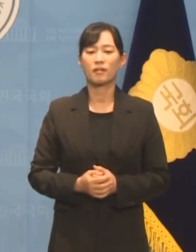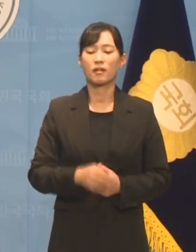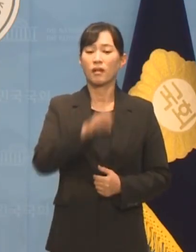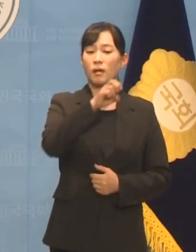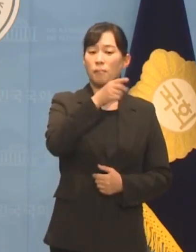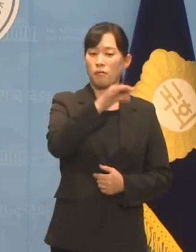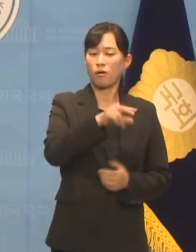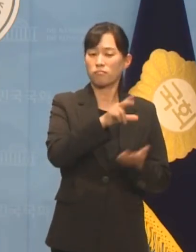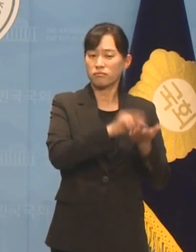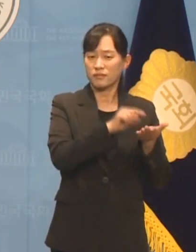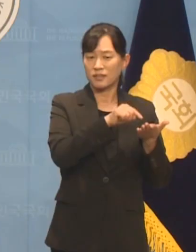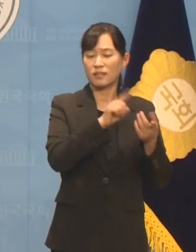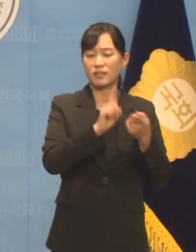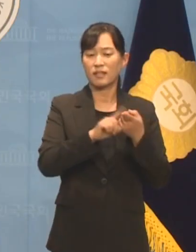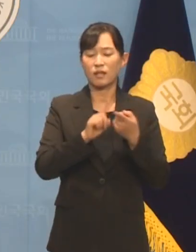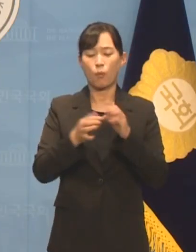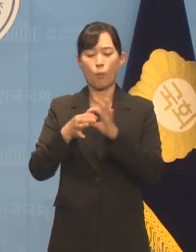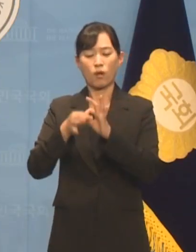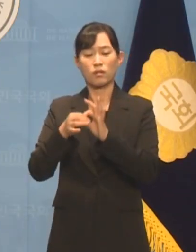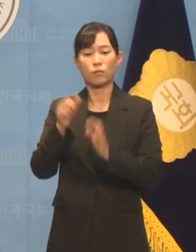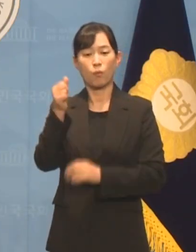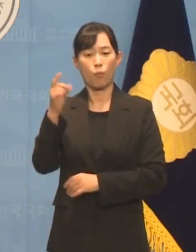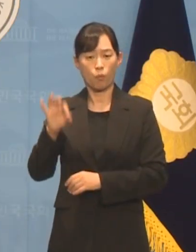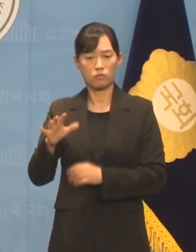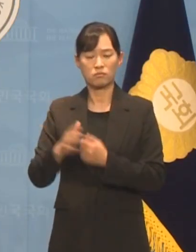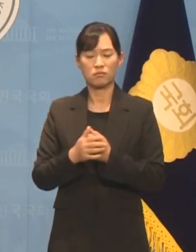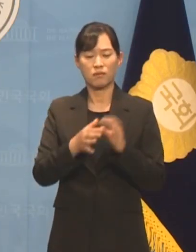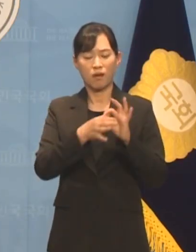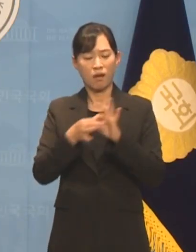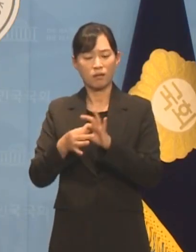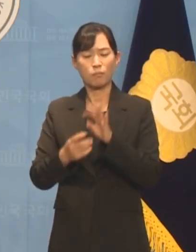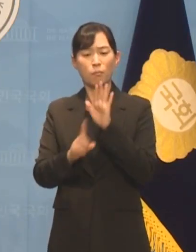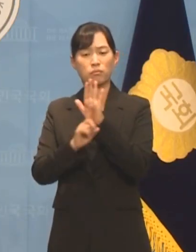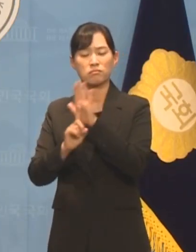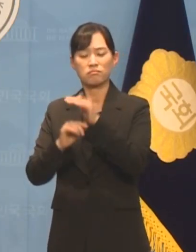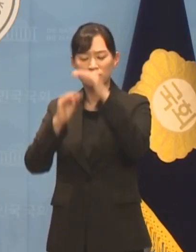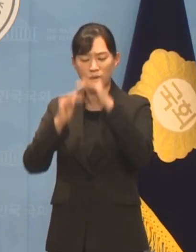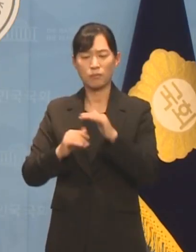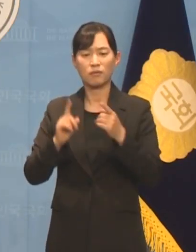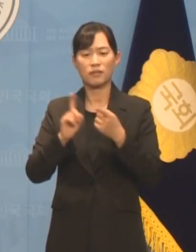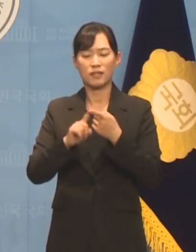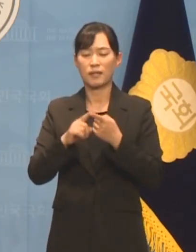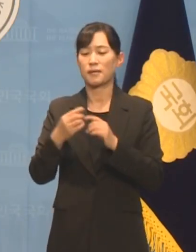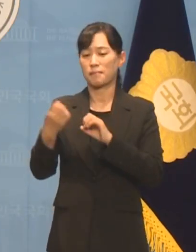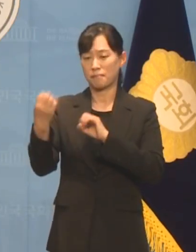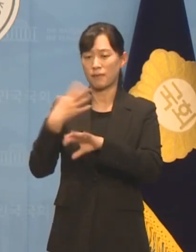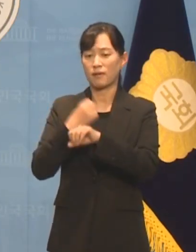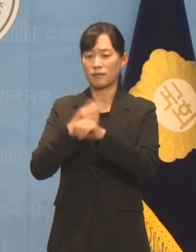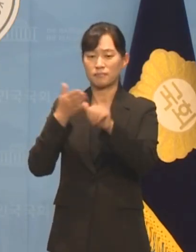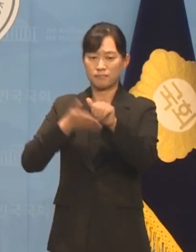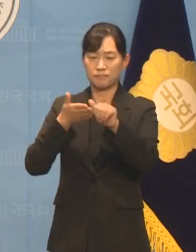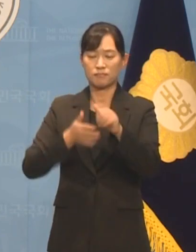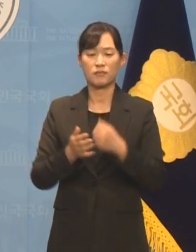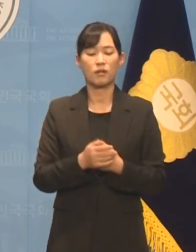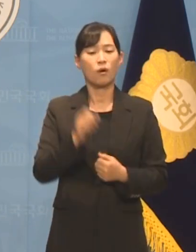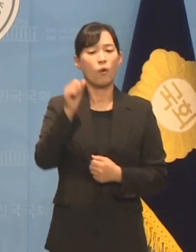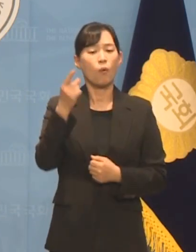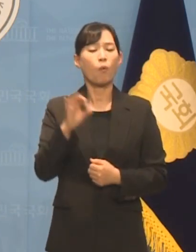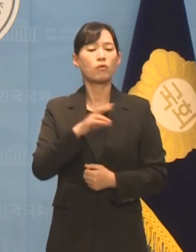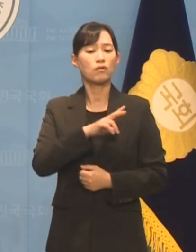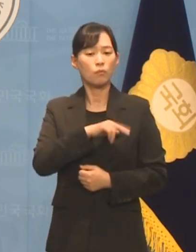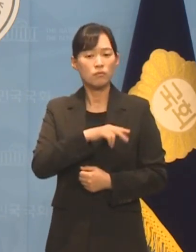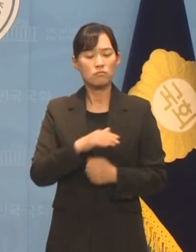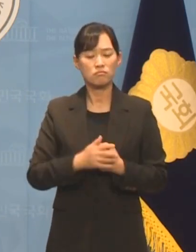명태균 게이트에 연루된 홍준표 후보는 연일 보도되는 내용에 대해 제대로 해명하십시오. 홍준표 후보는